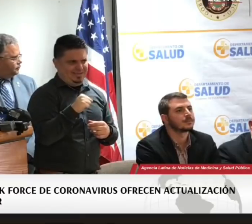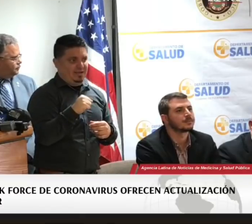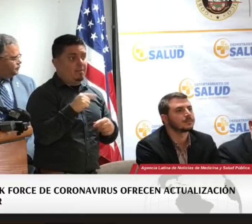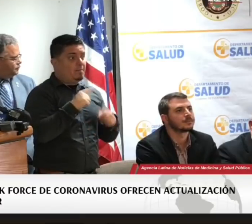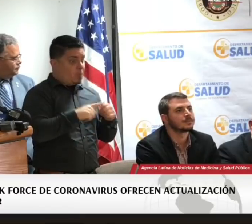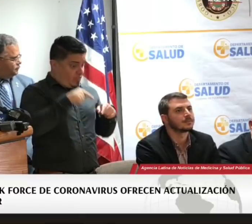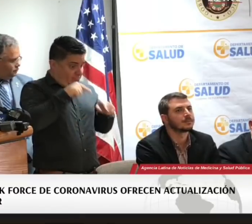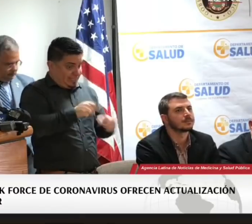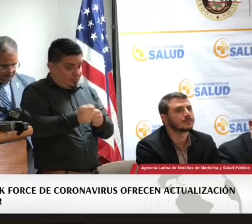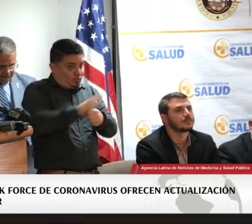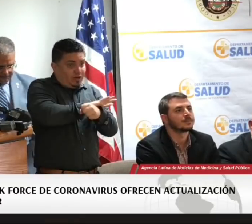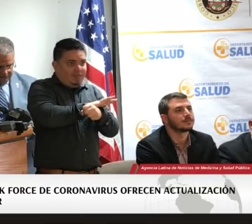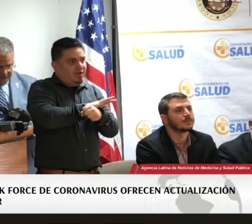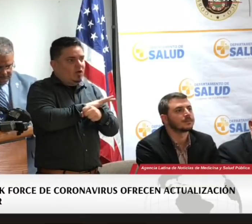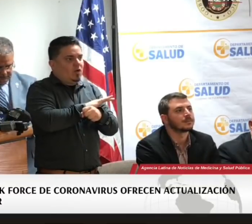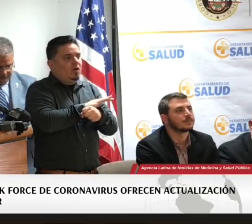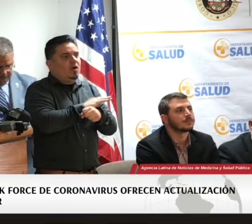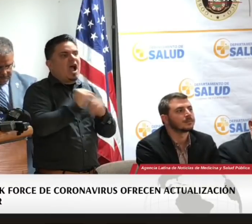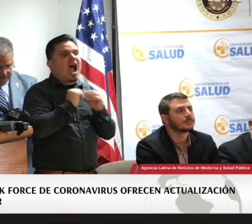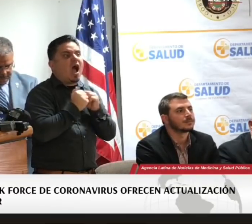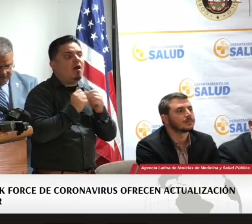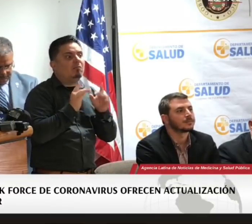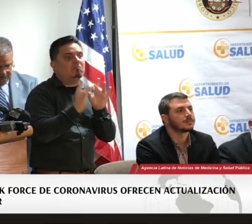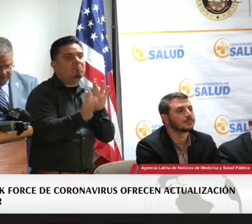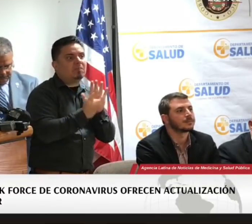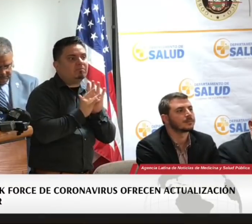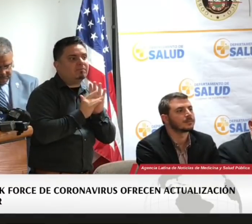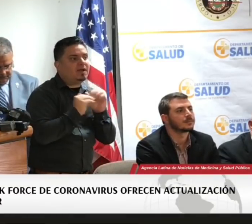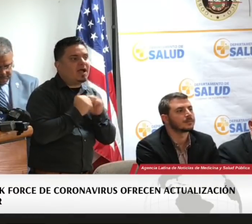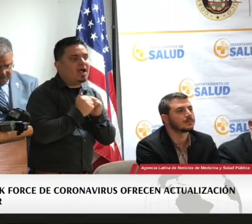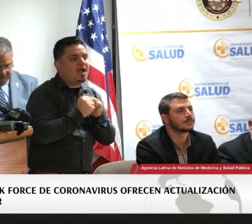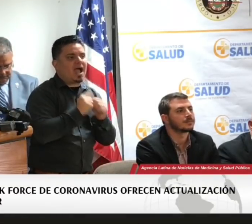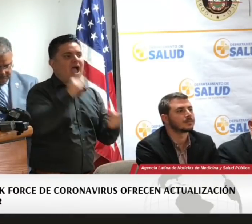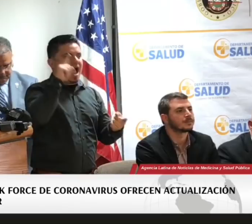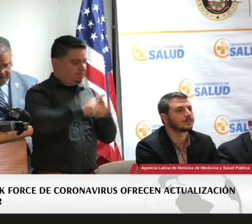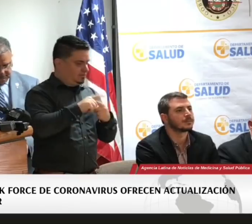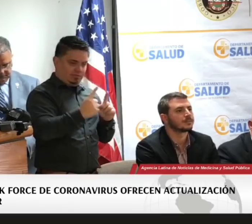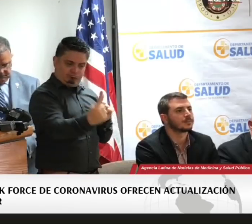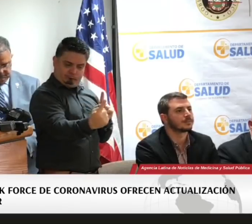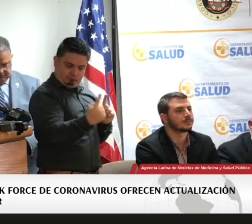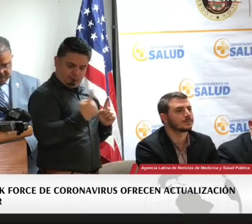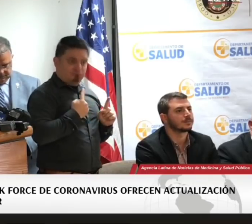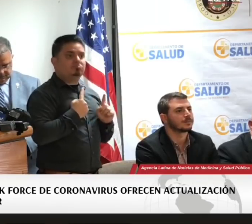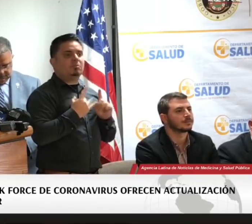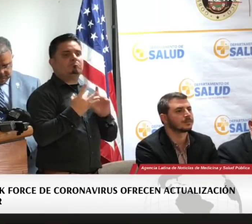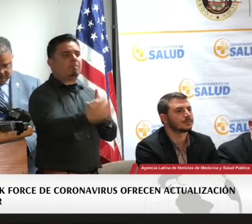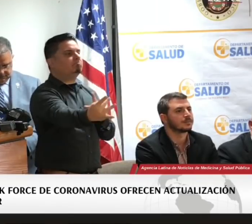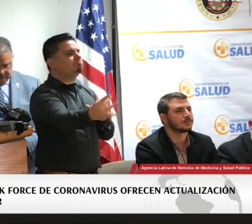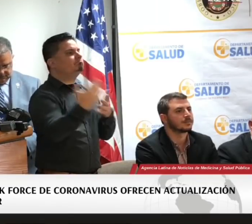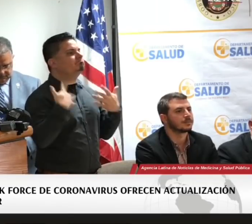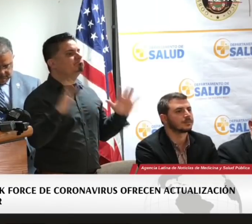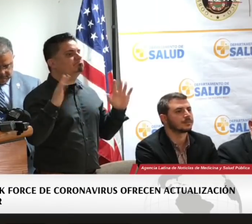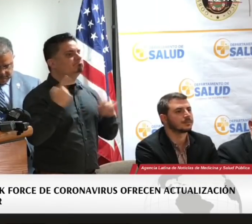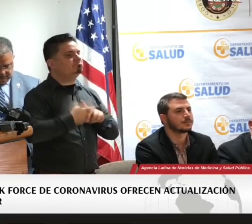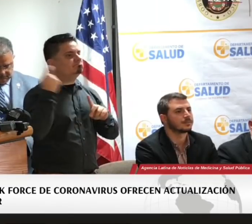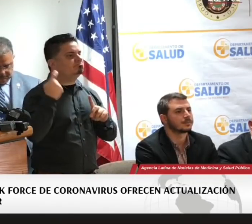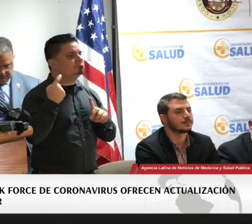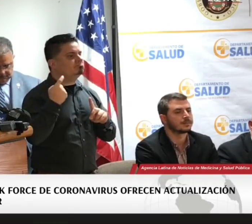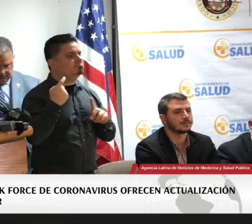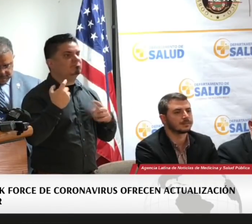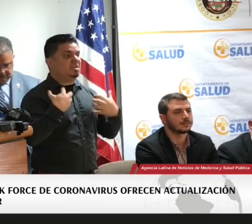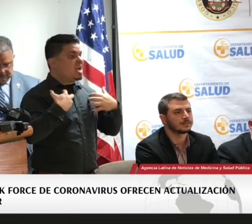COVID-19, se transmite directamente de una persona enferma a una persona saludable. No